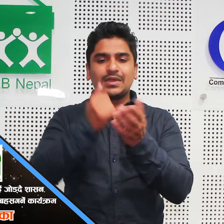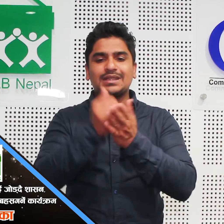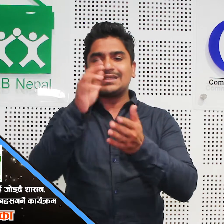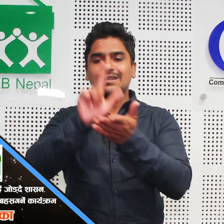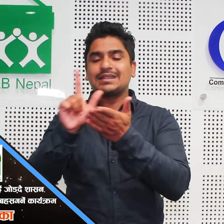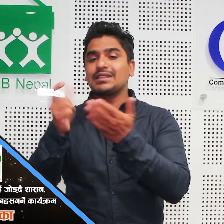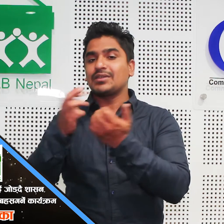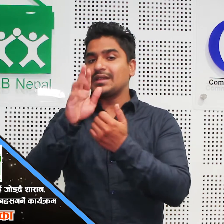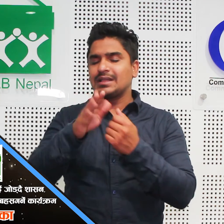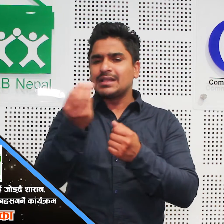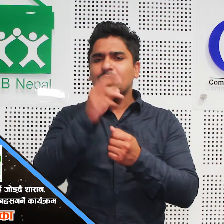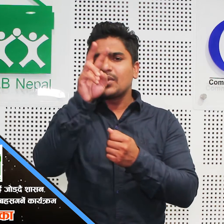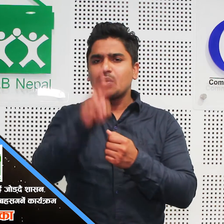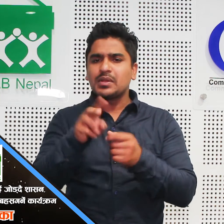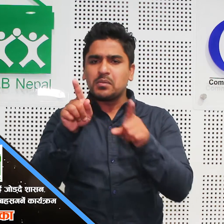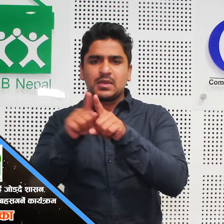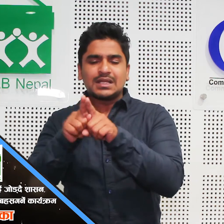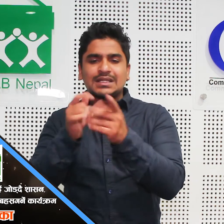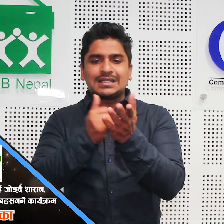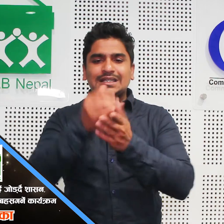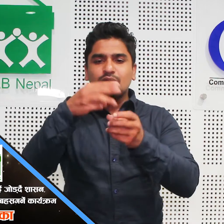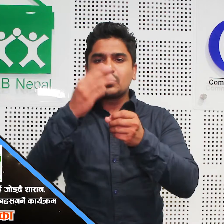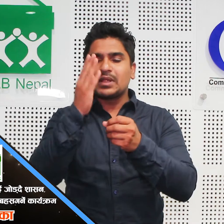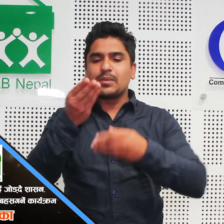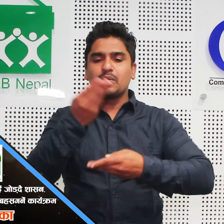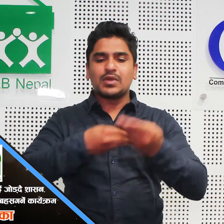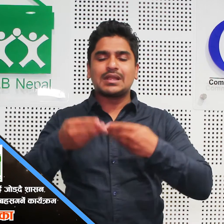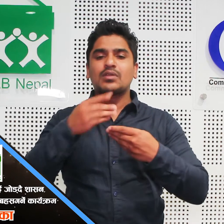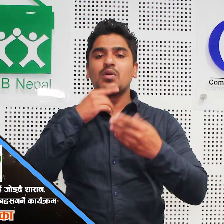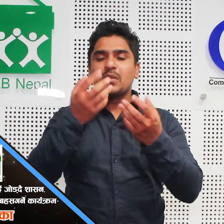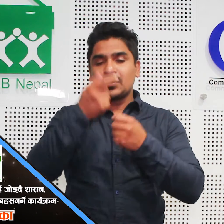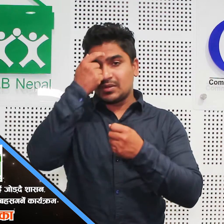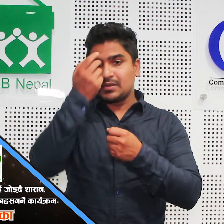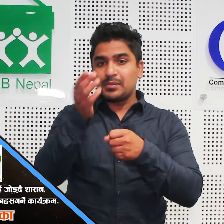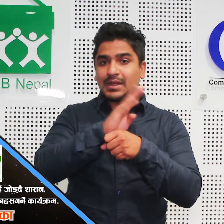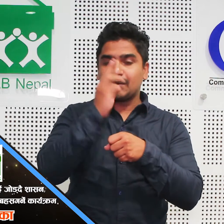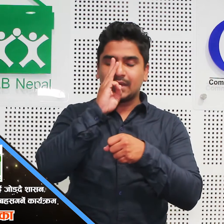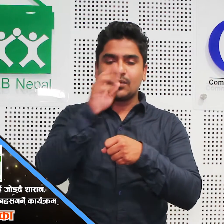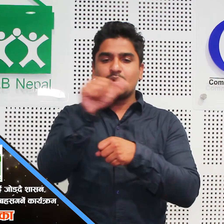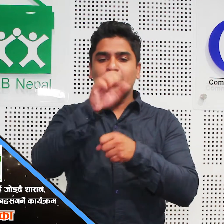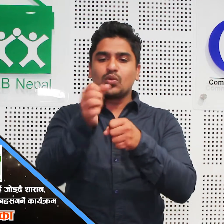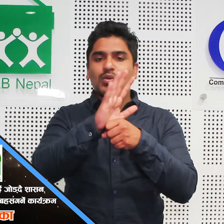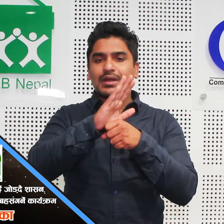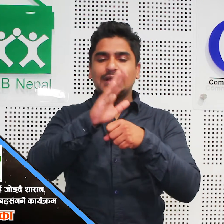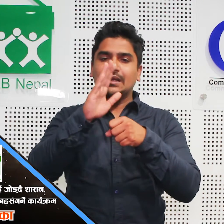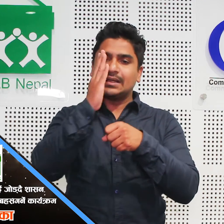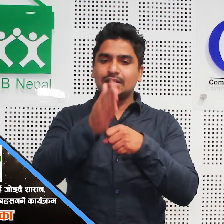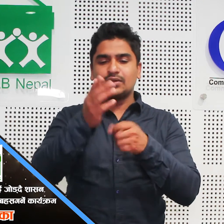भएको छ। सामान्य अवस्थामा समेत कृषि उत्पादनले बजार नपाउने समस्या भएको बेलामा उहाँलाई कोरोना महामारीले झन् समस्या